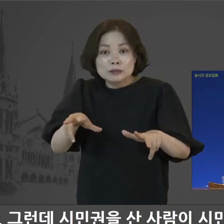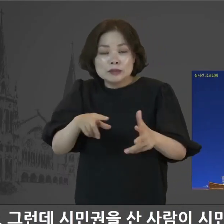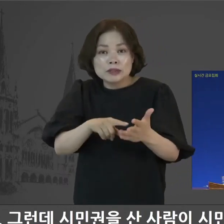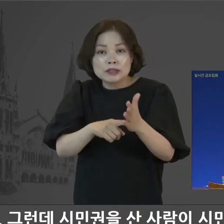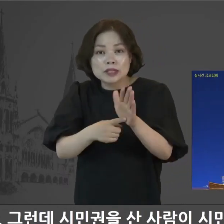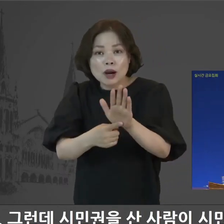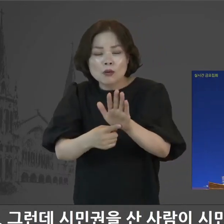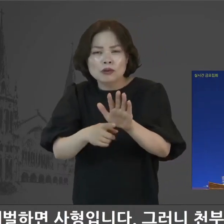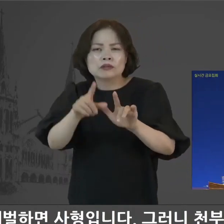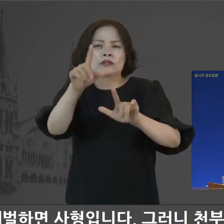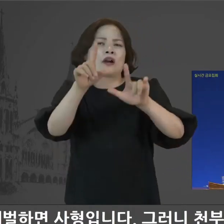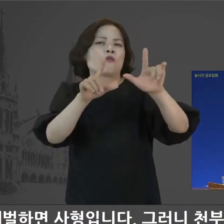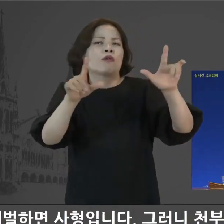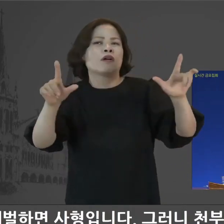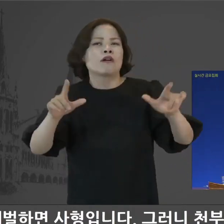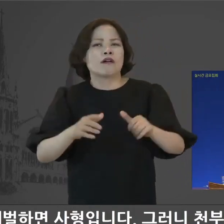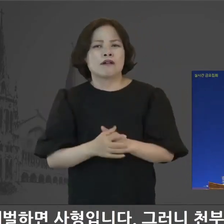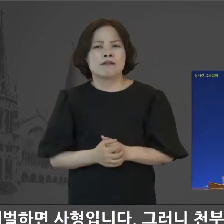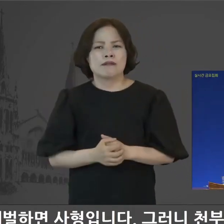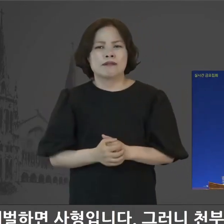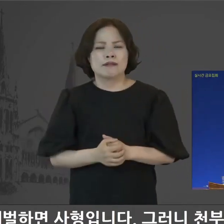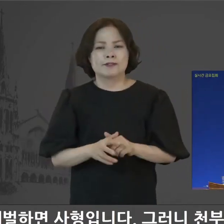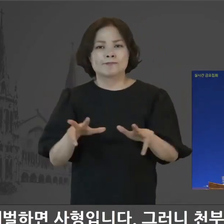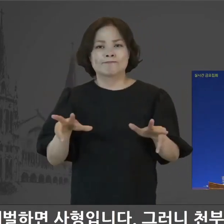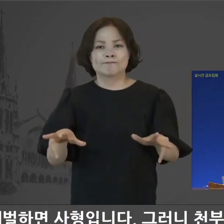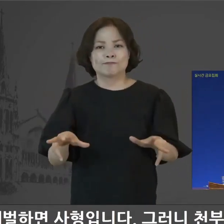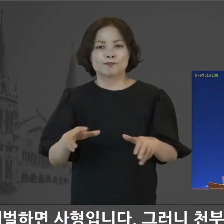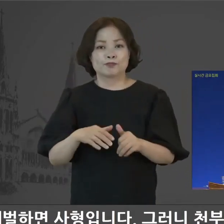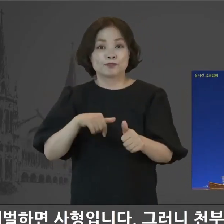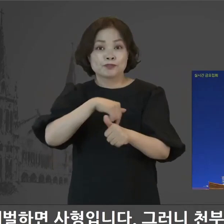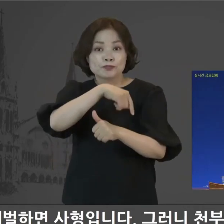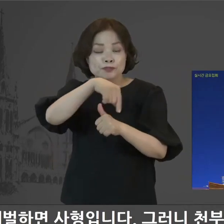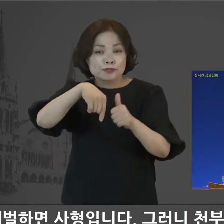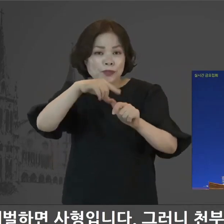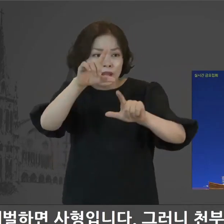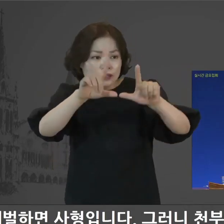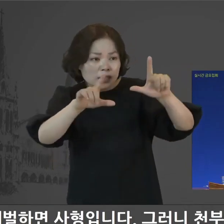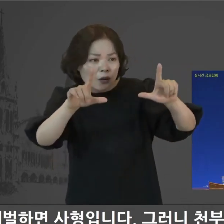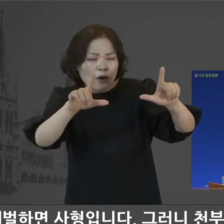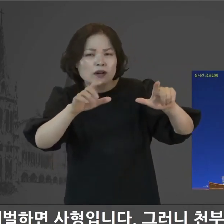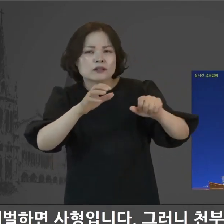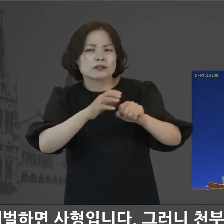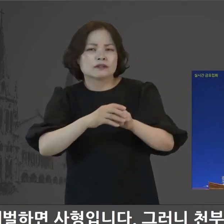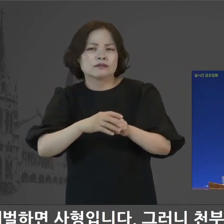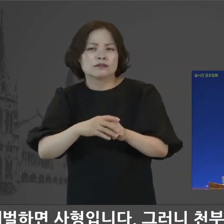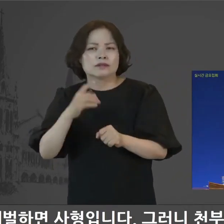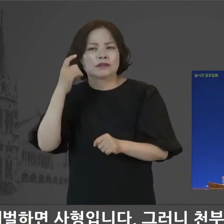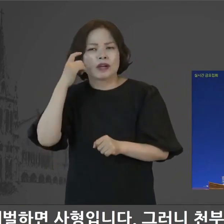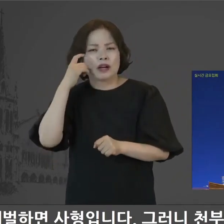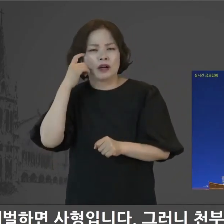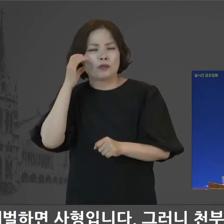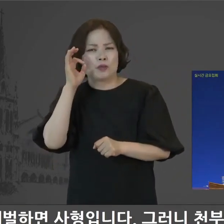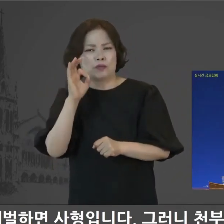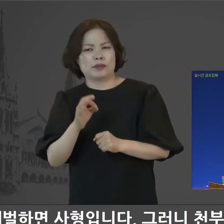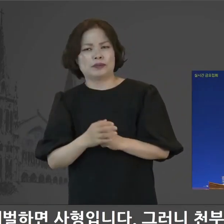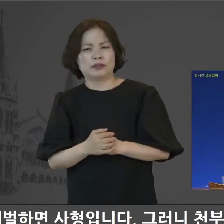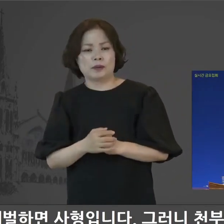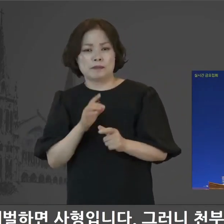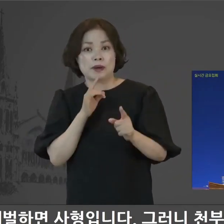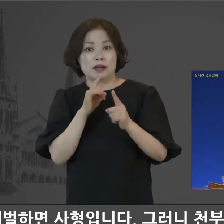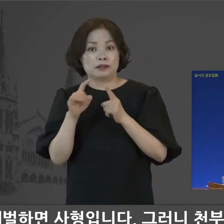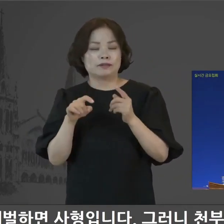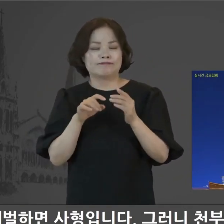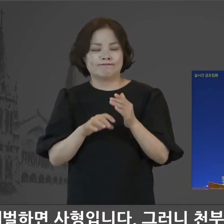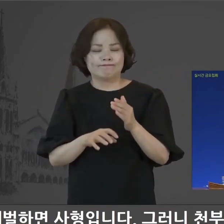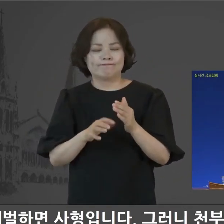나오는 상황입니다. 자, 이제 이 상황을 우리가 조금 정리하면서 이제 오늘 말씀 속에